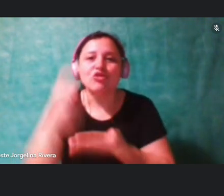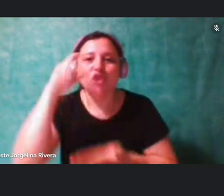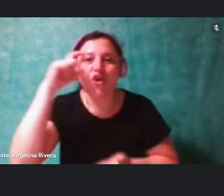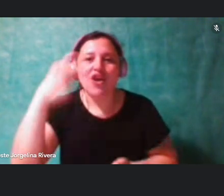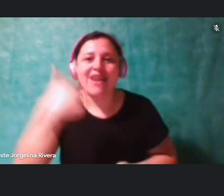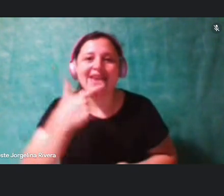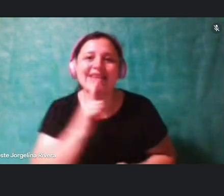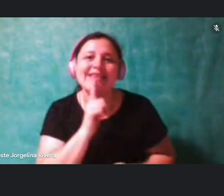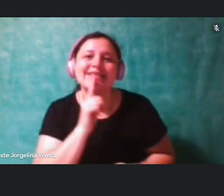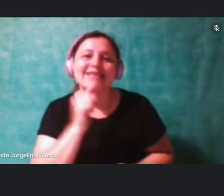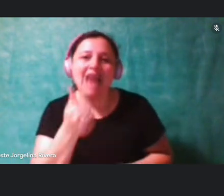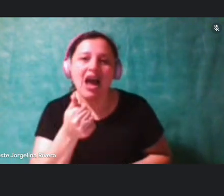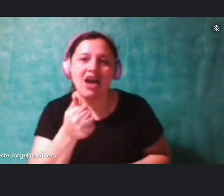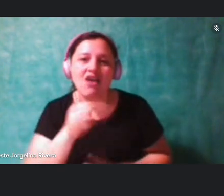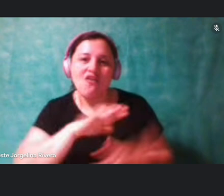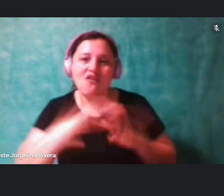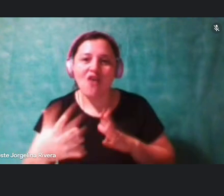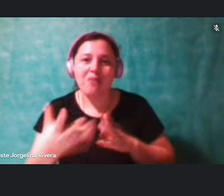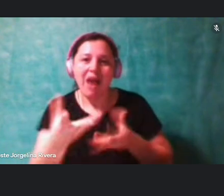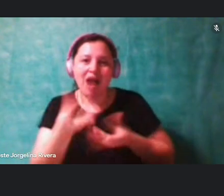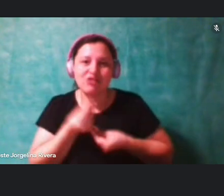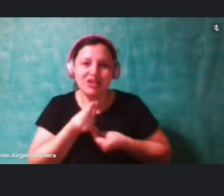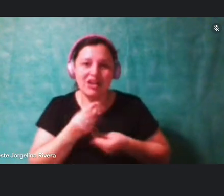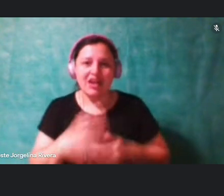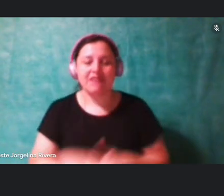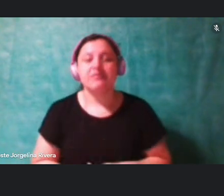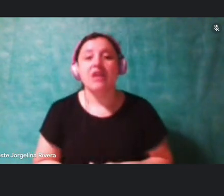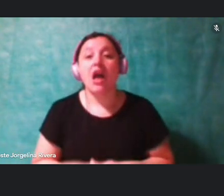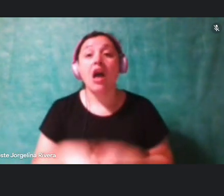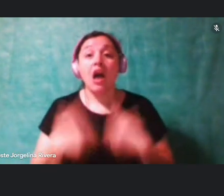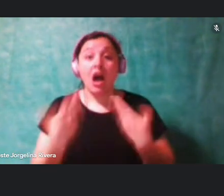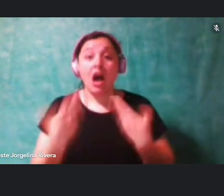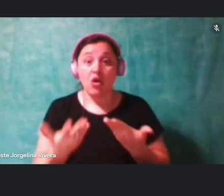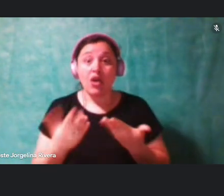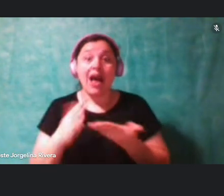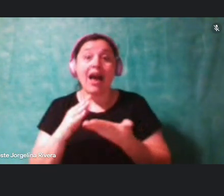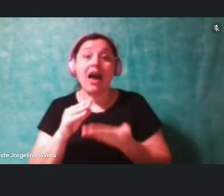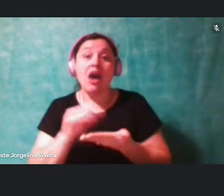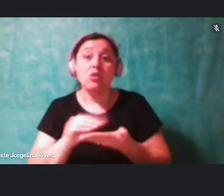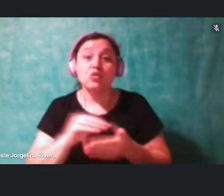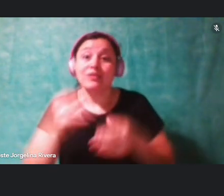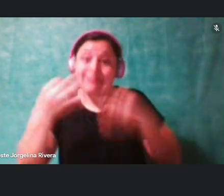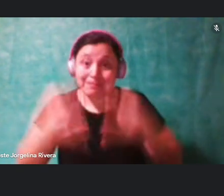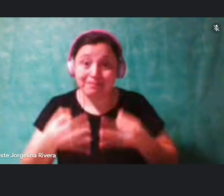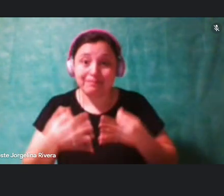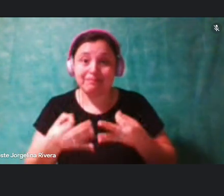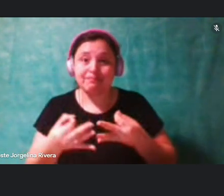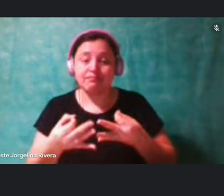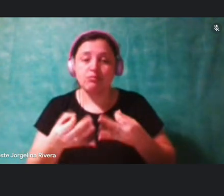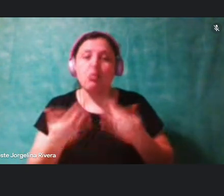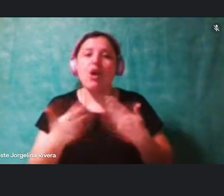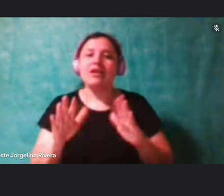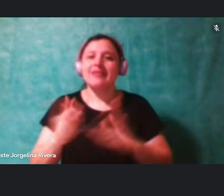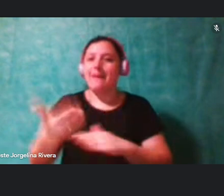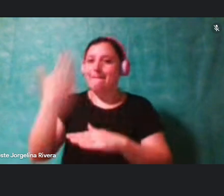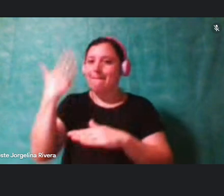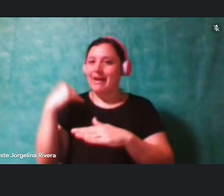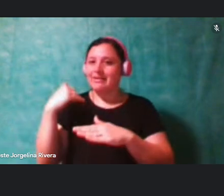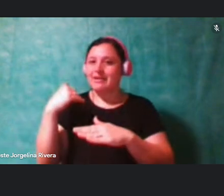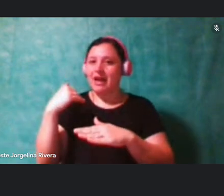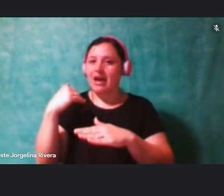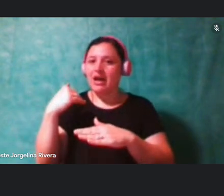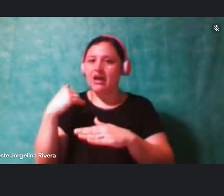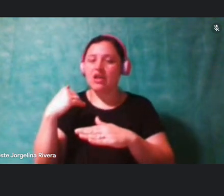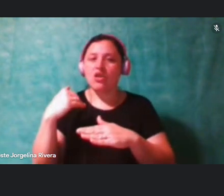uso especial, por ejemplo, si es de are o de are I, si es en pasado de I was o de were, había o